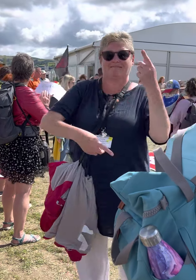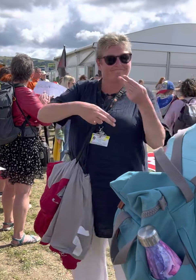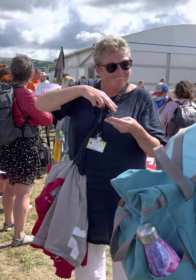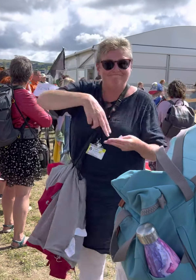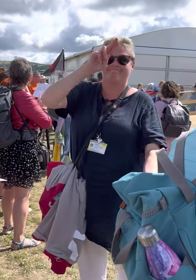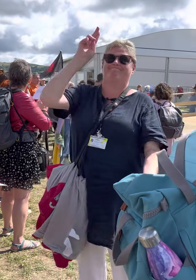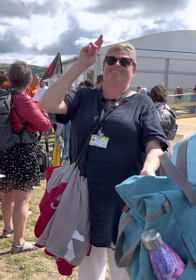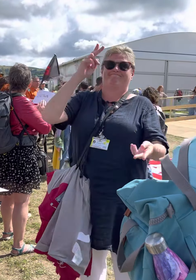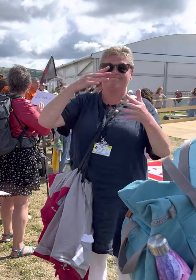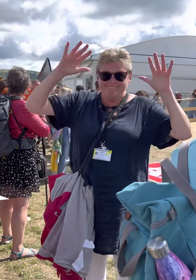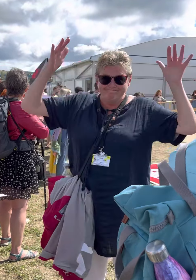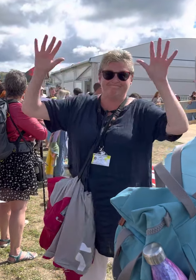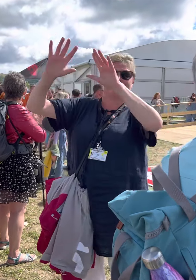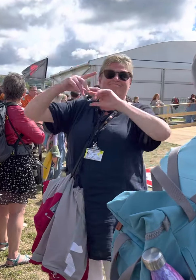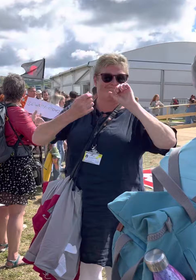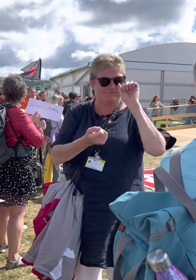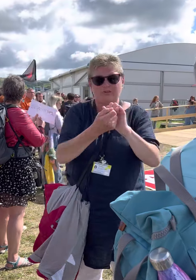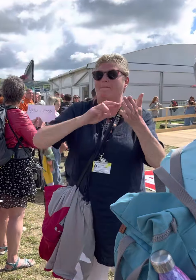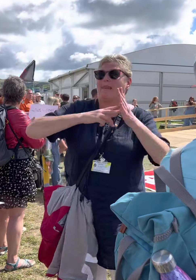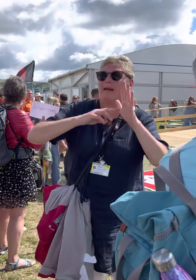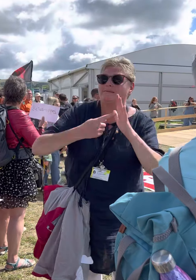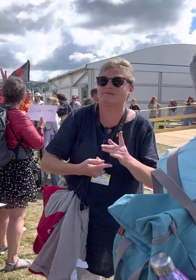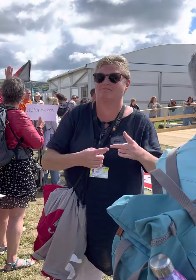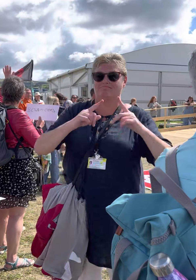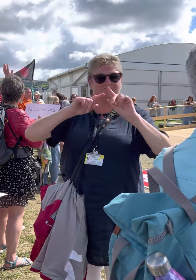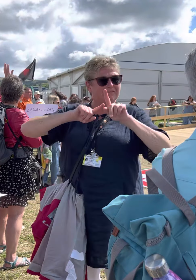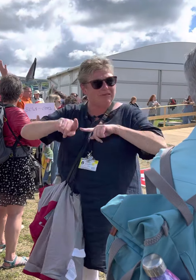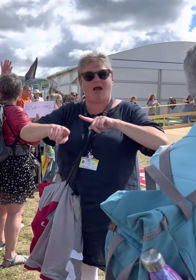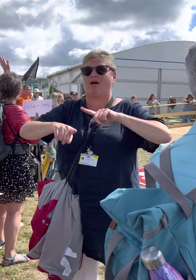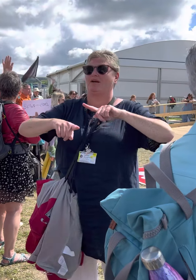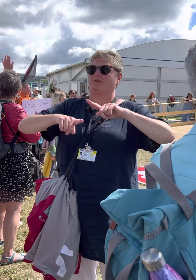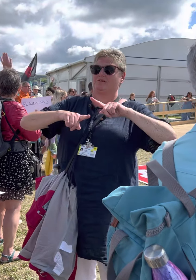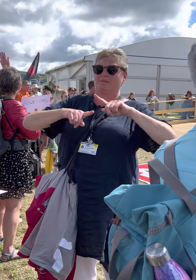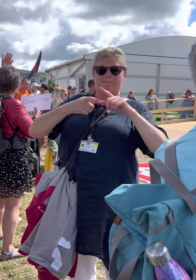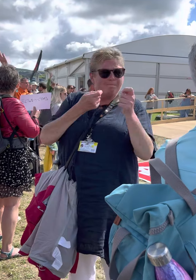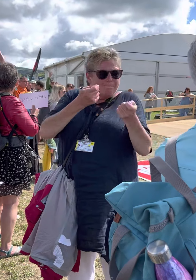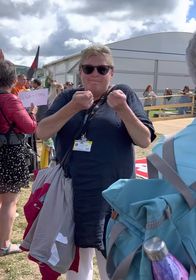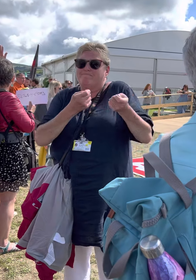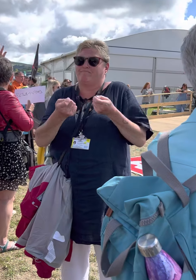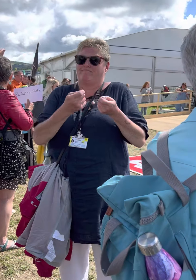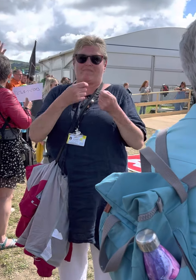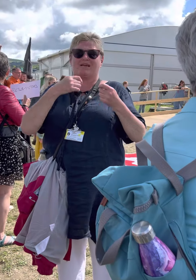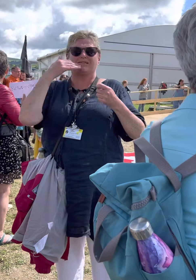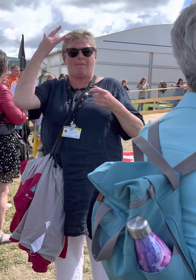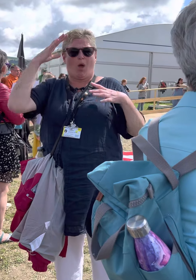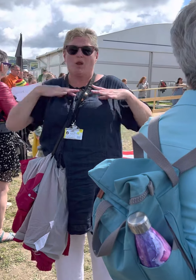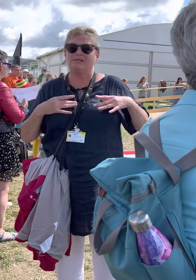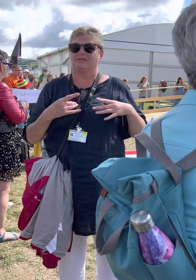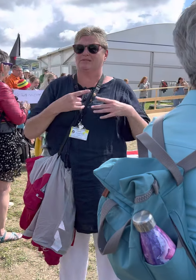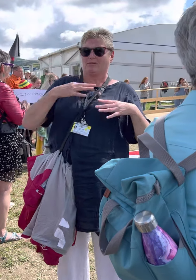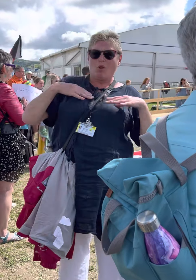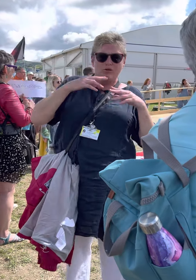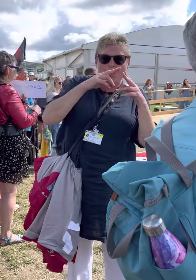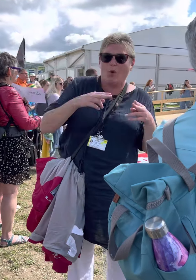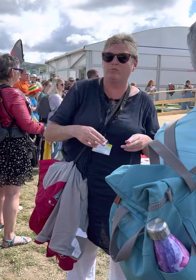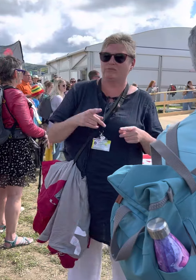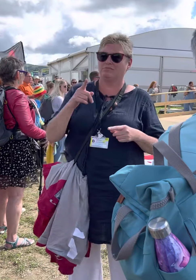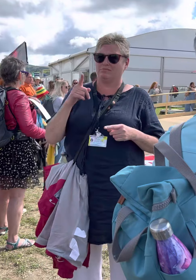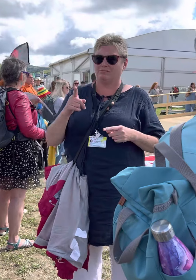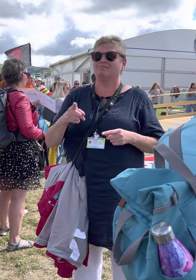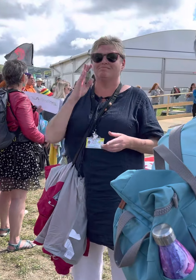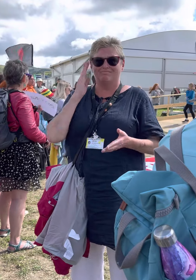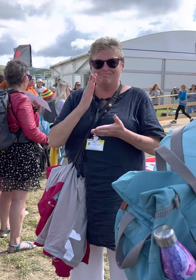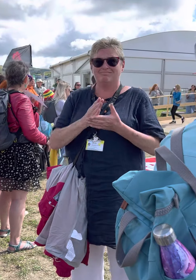dechrau newid enw. Maen nhw'n dechrau rheoli tai ha a tai gwyliau. A mae hwnna